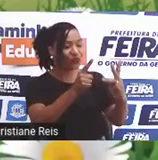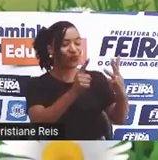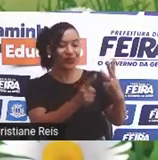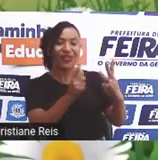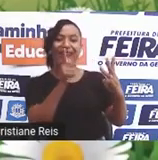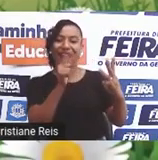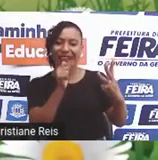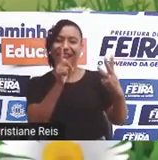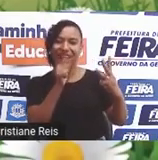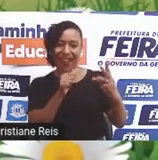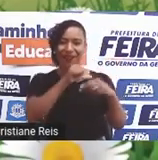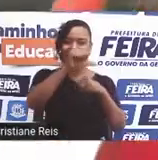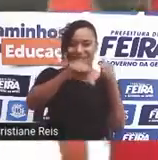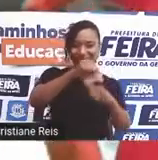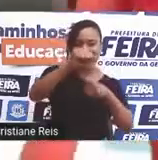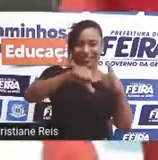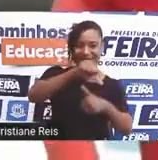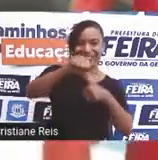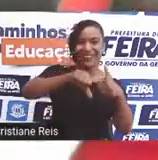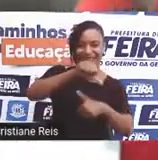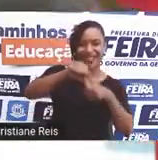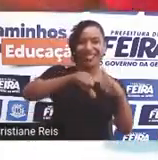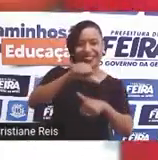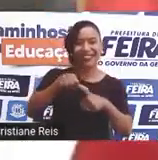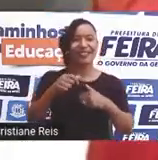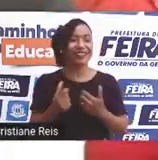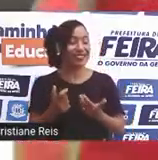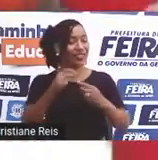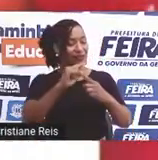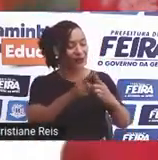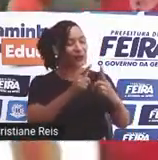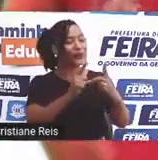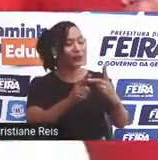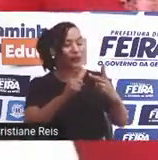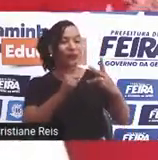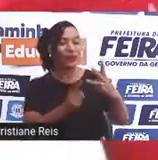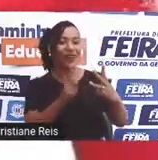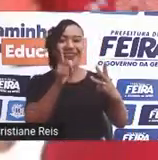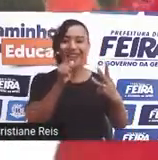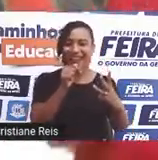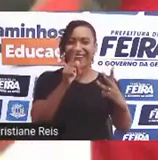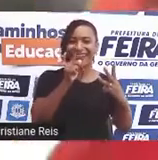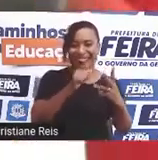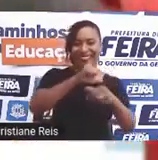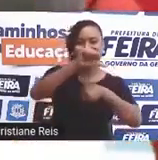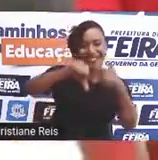Um, dois, três, e a água vai se transformar. Três estados